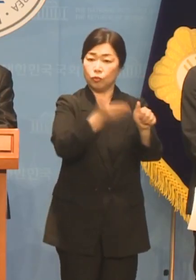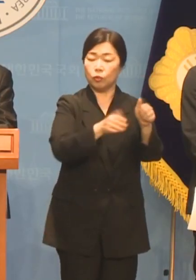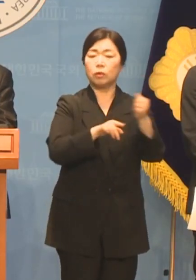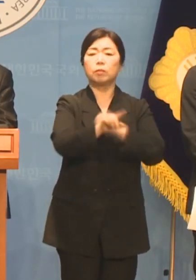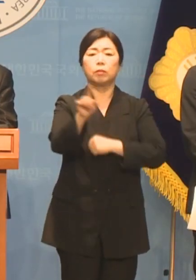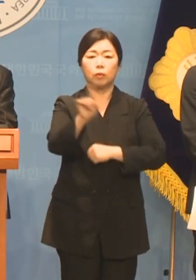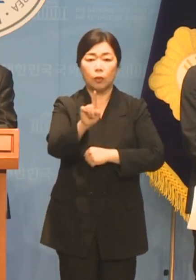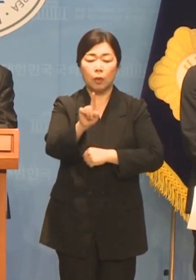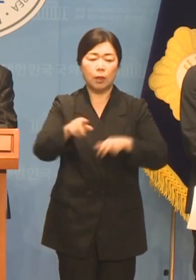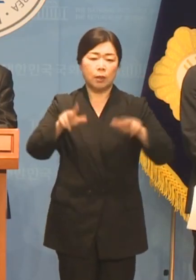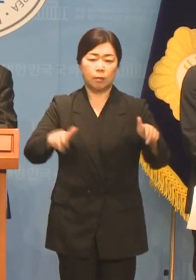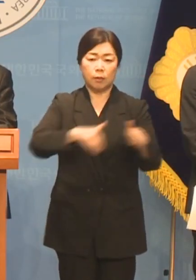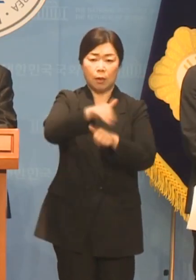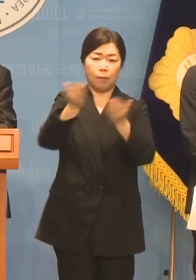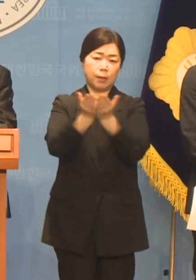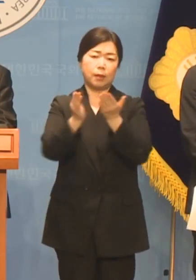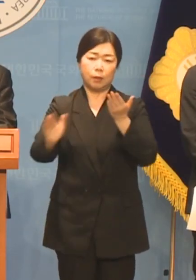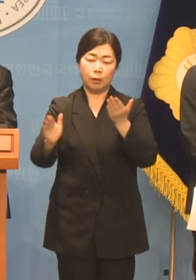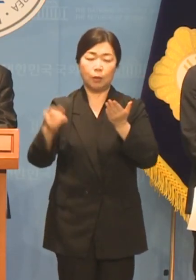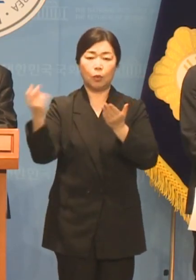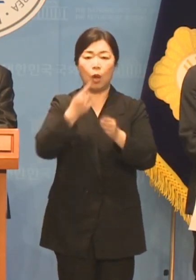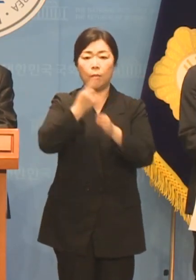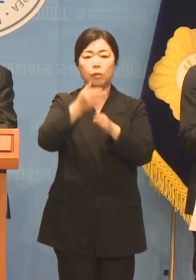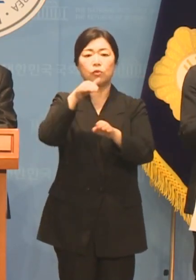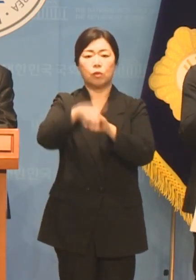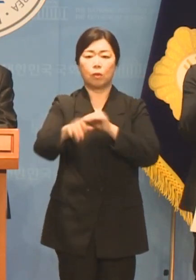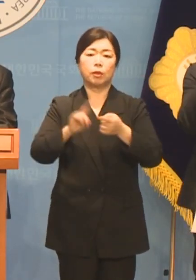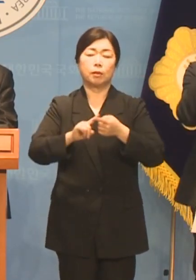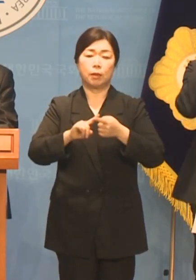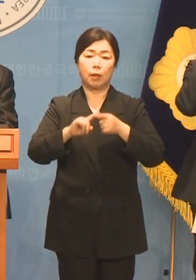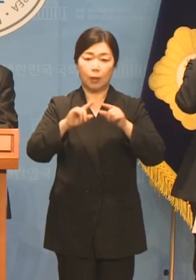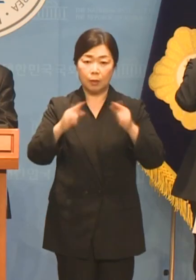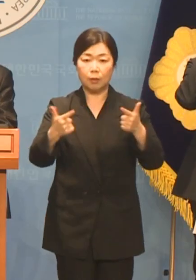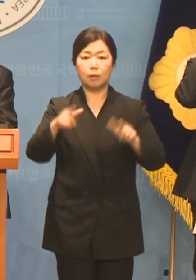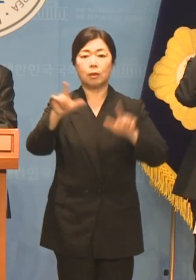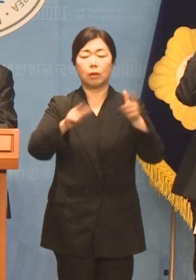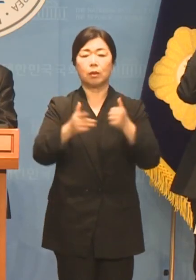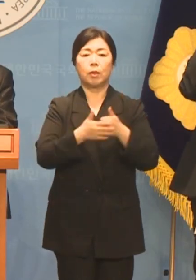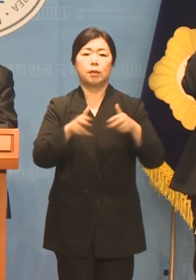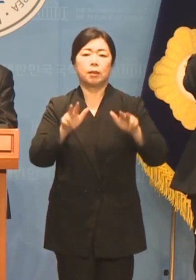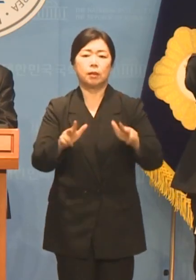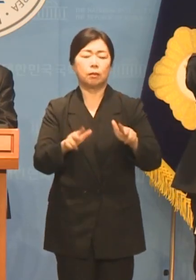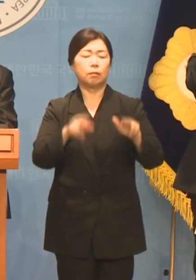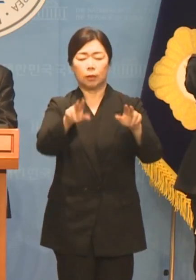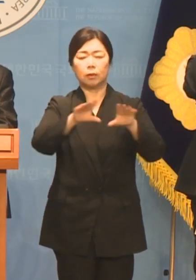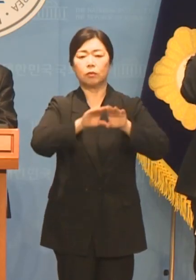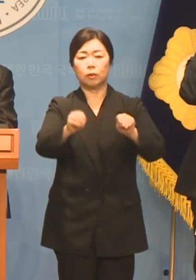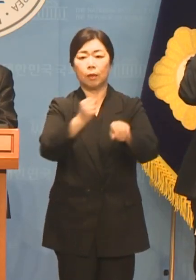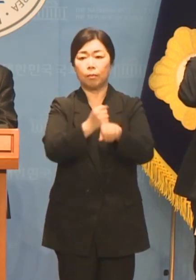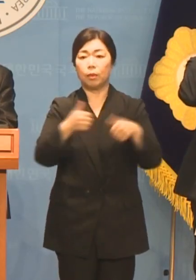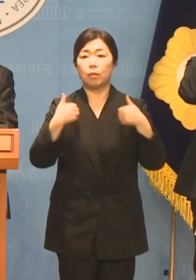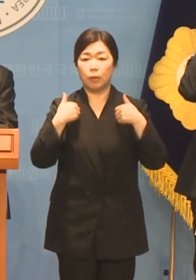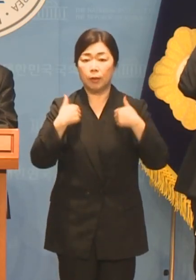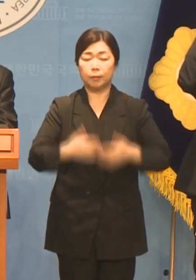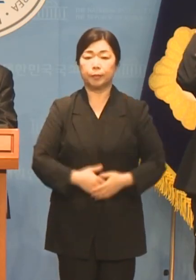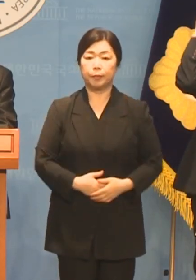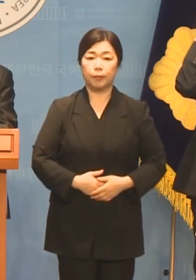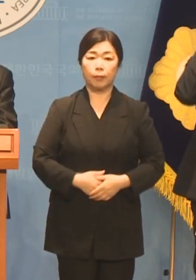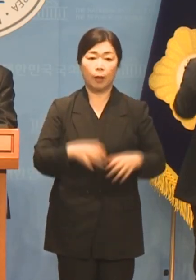것은 시대착오적이자 비민주적 처사로 즉각 중단되어야 합니다. 상법